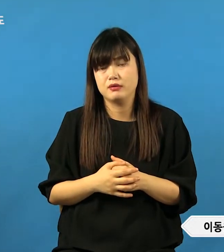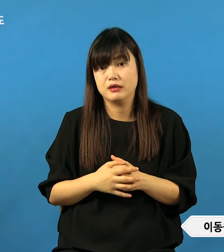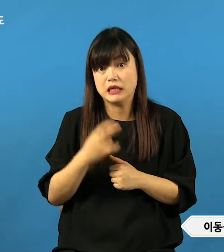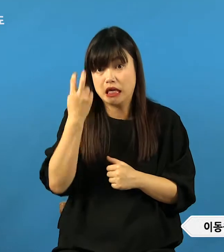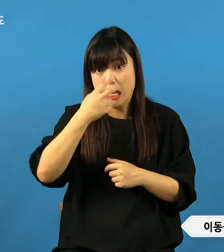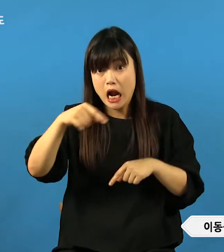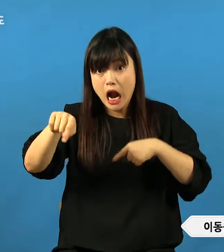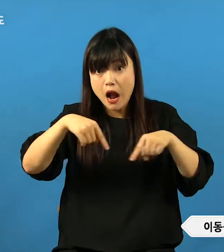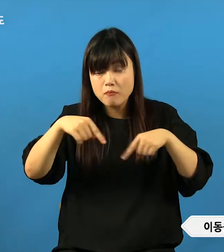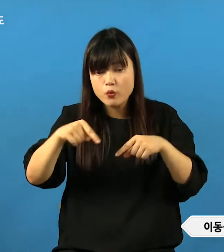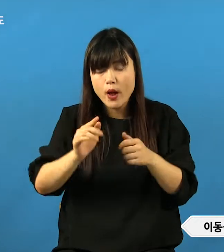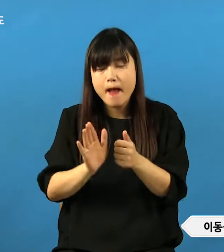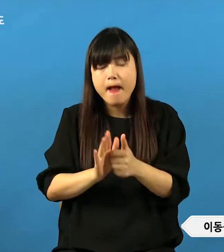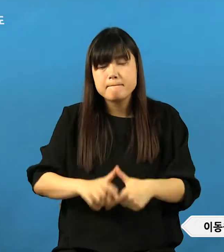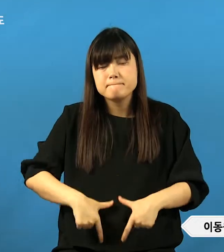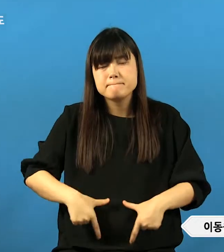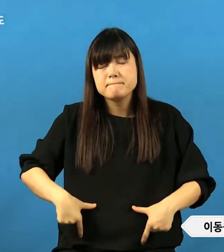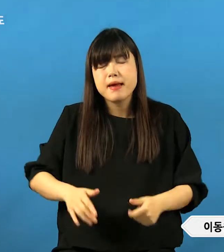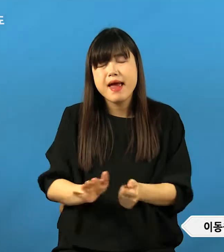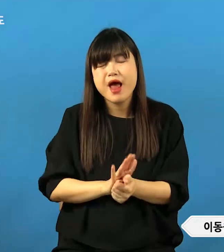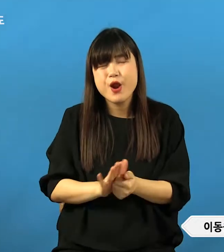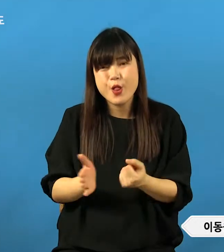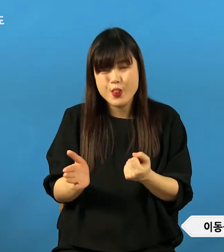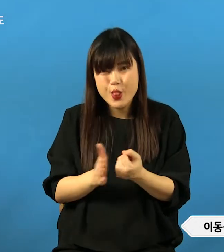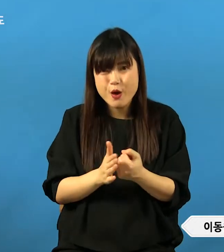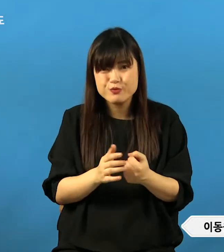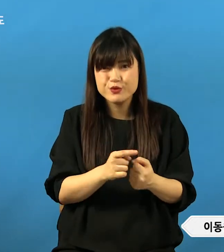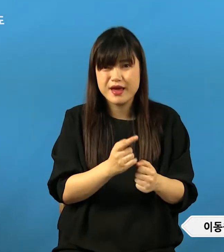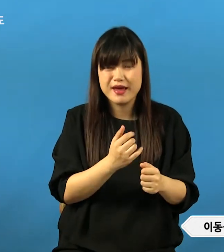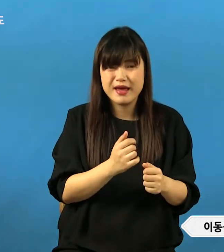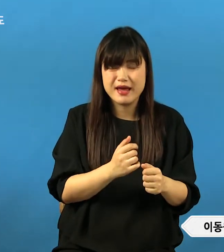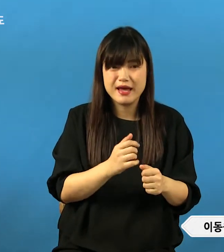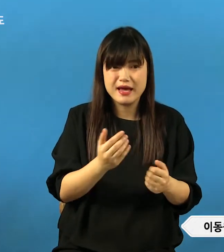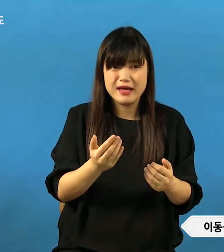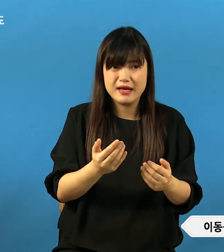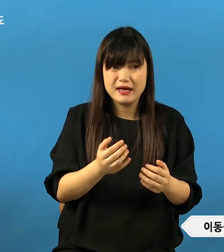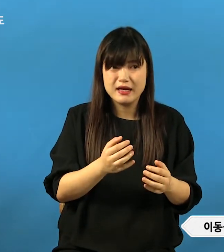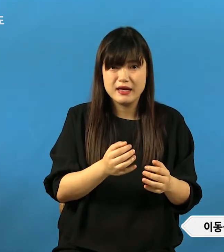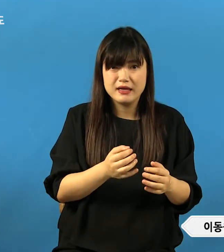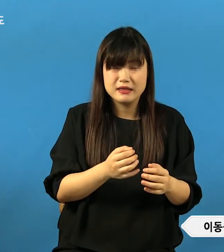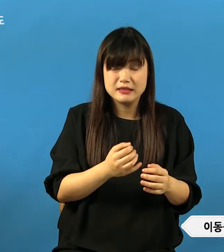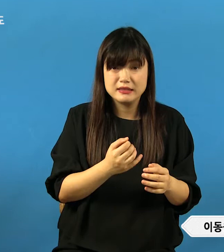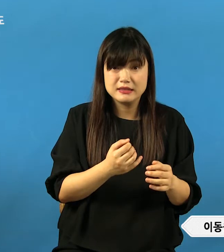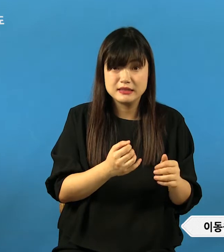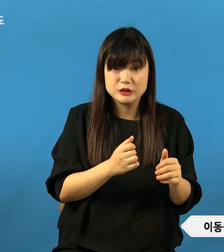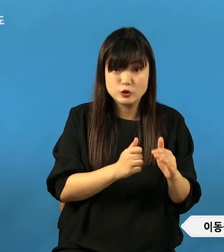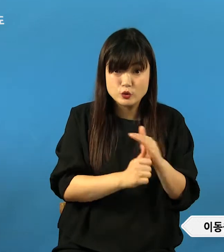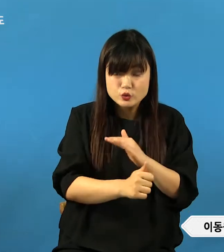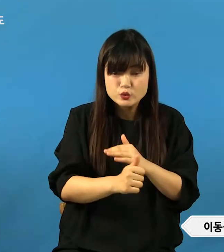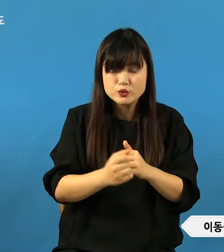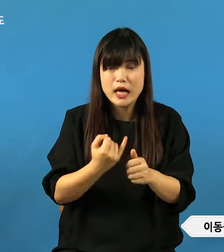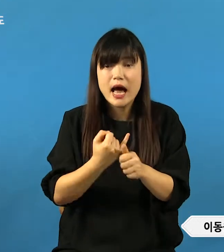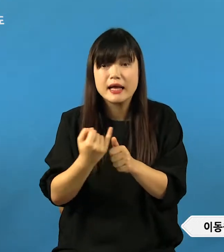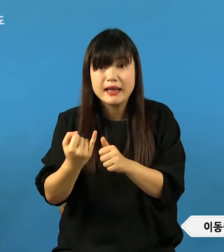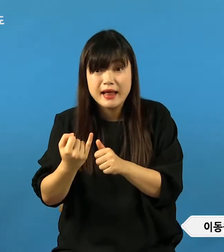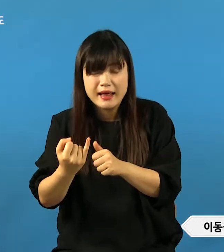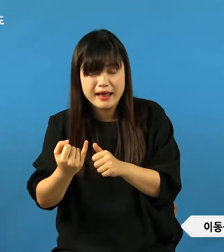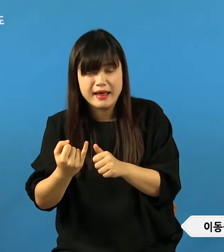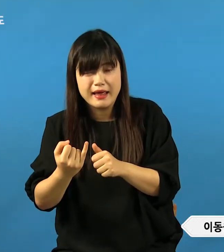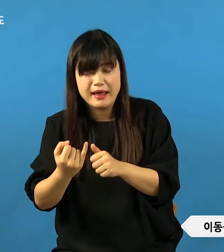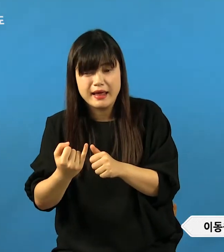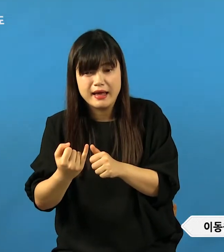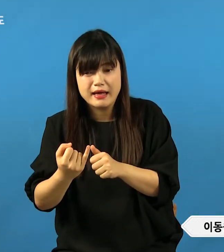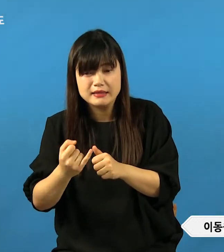이 감독의 배려로 리마 선수는 사랑하는 아내의 산고를 겪는 고통의 곁에서